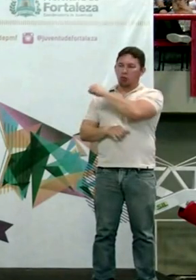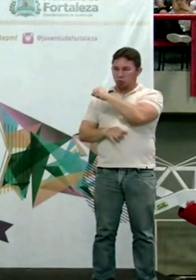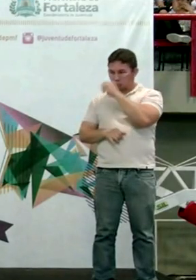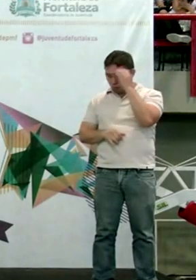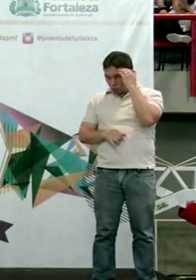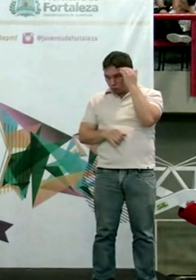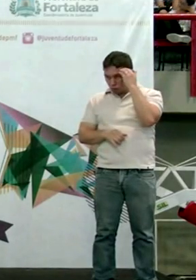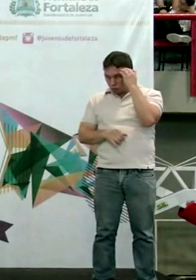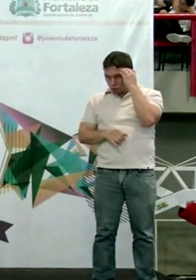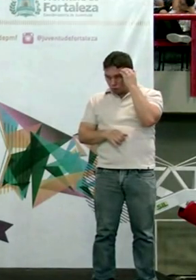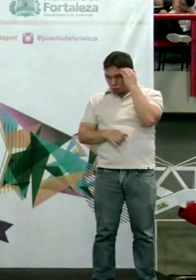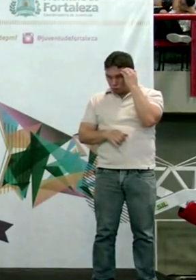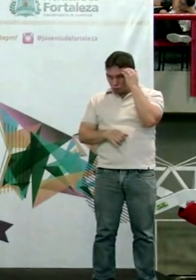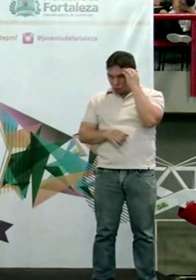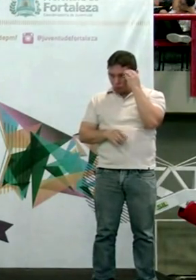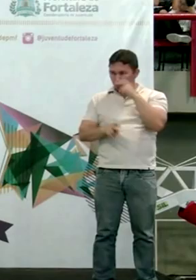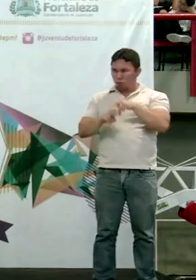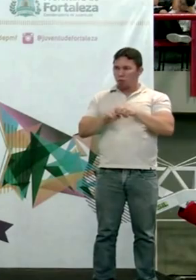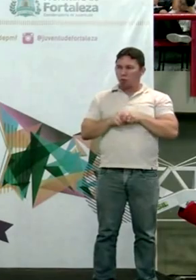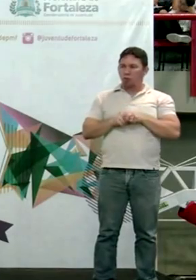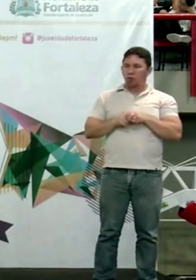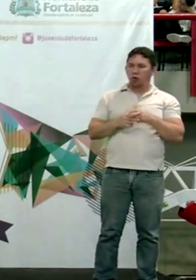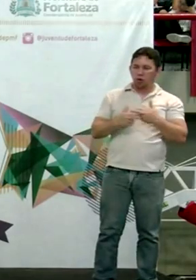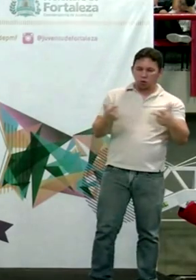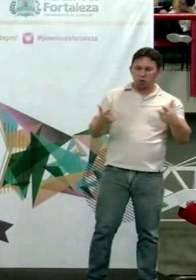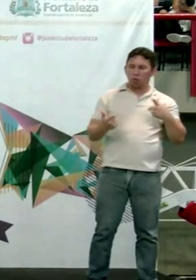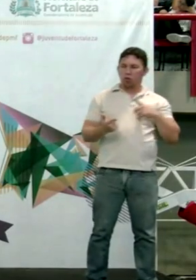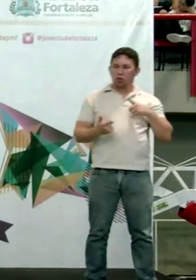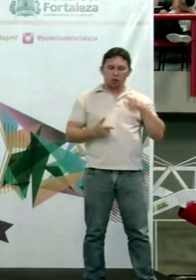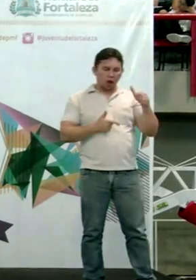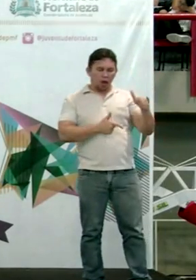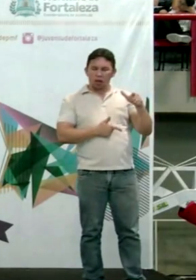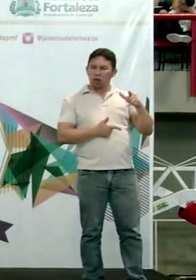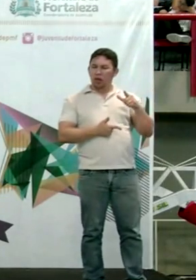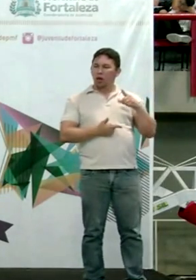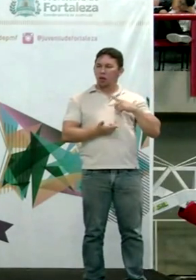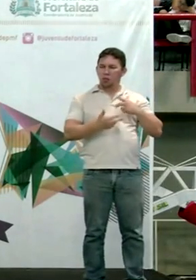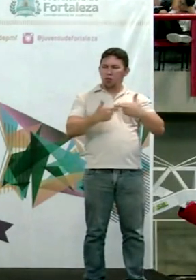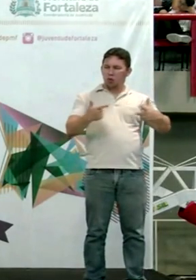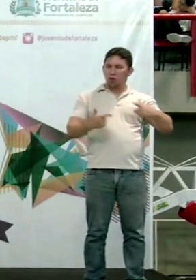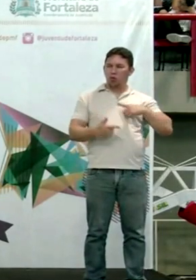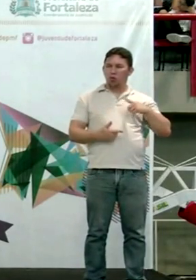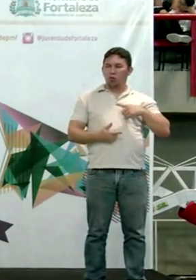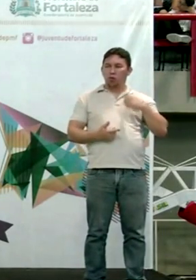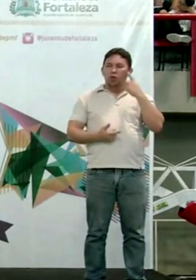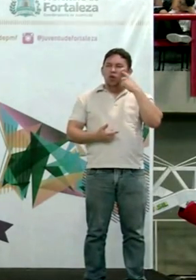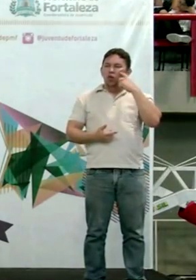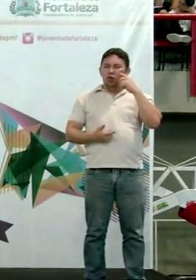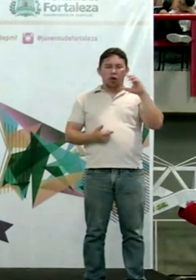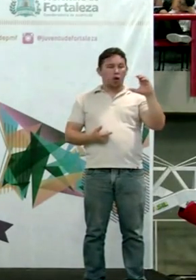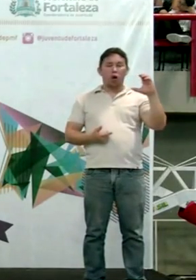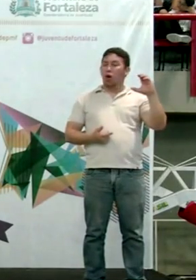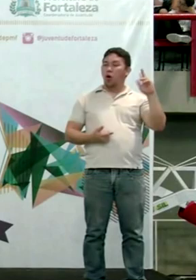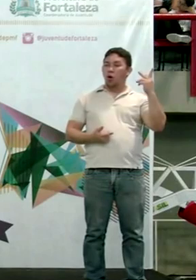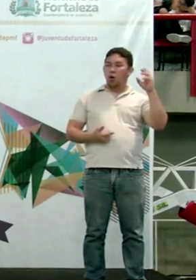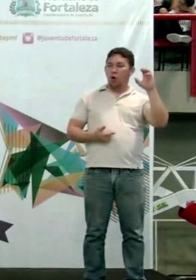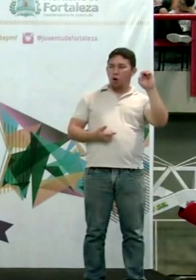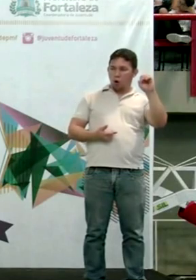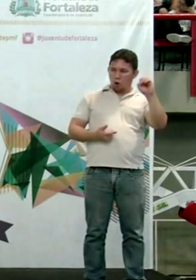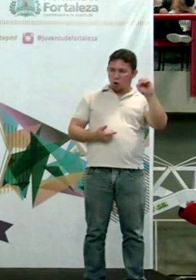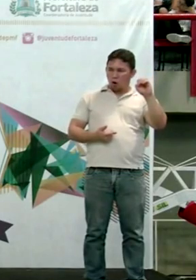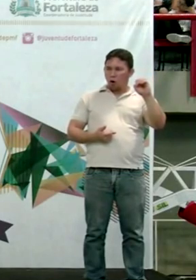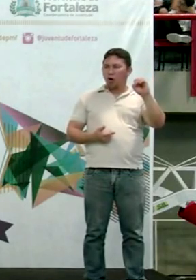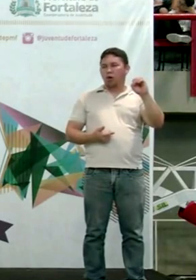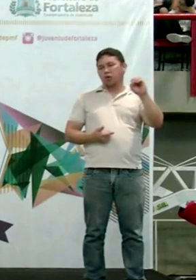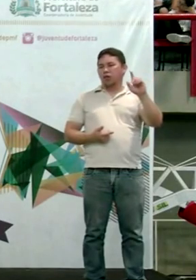Por isso que o bom mesmo hoje em dia são os produtos orgânicos. O que é produto orgânico? Pessoal, toda fruta é orgânica, né? É, um ser